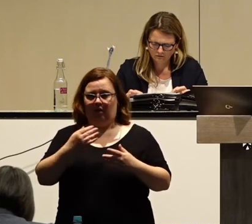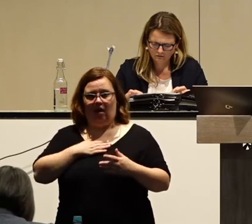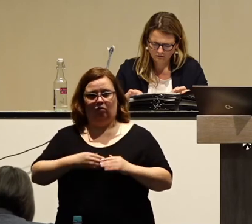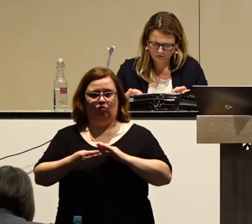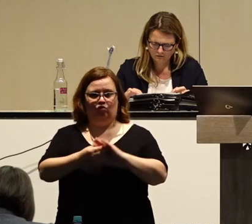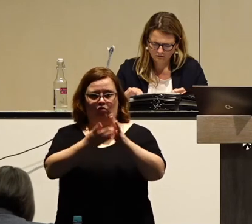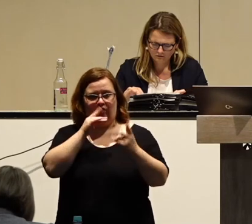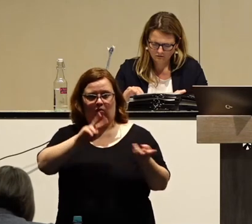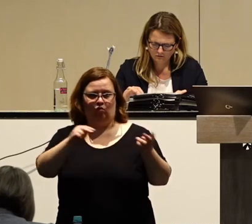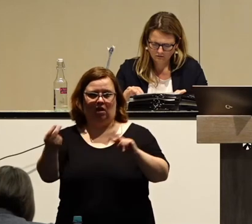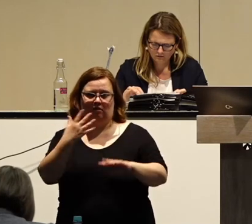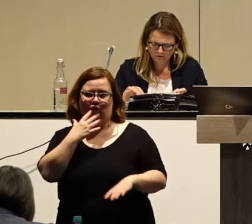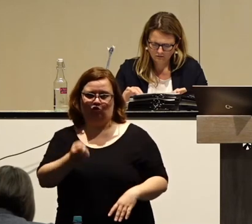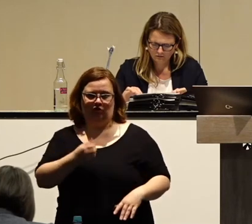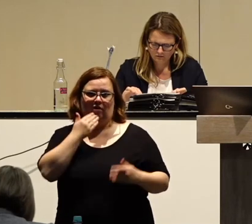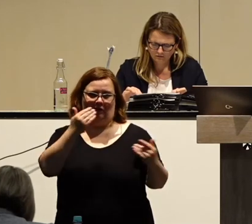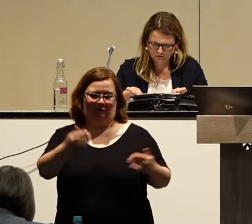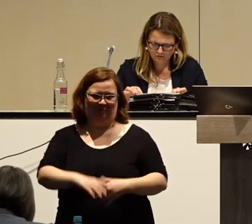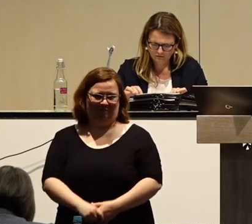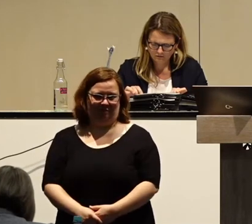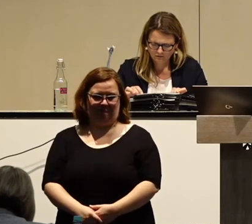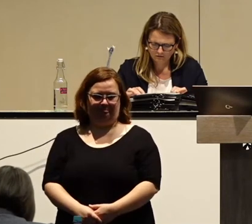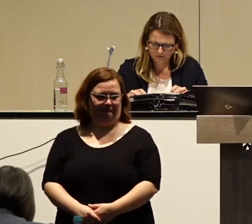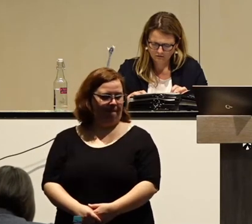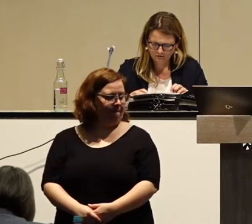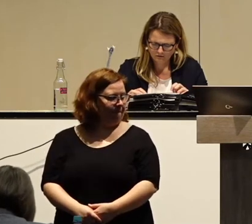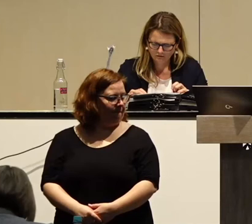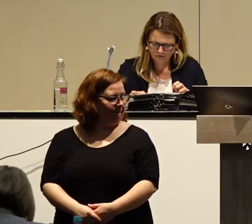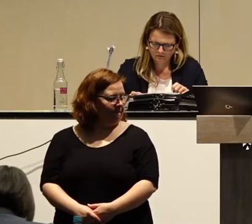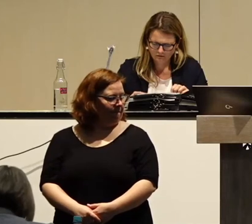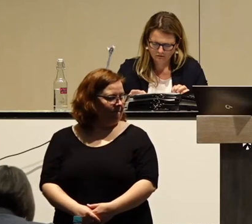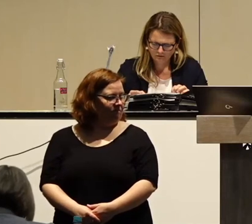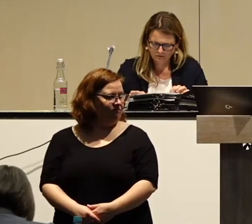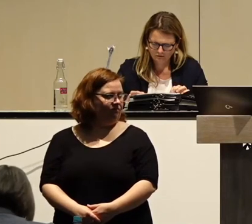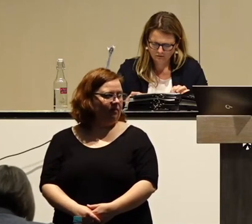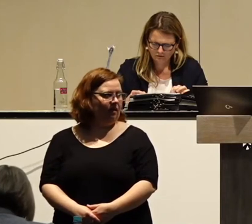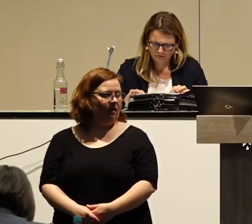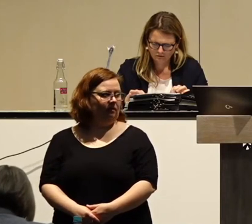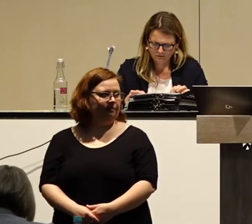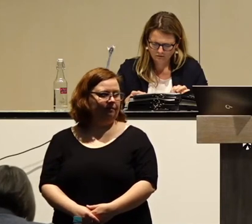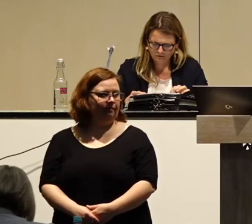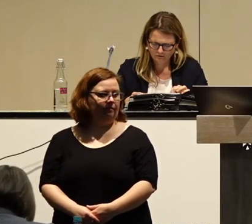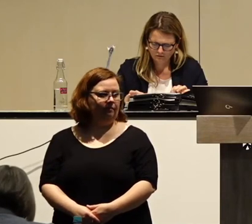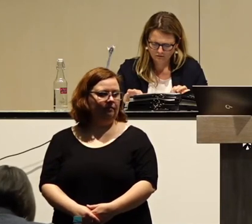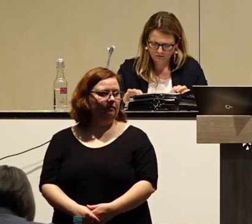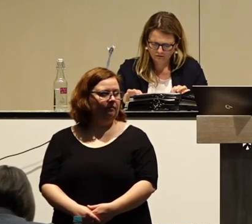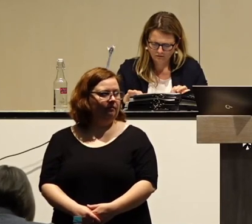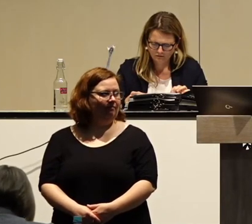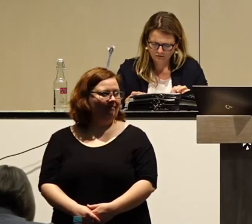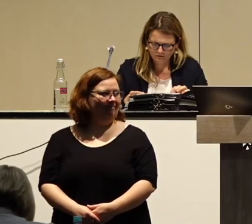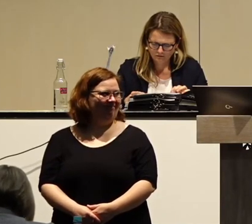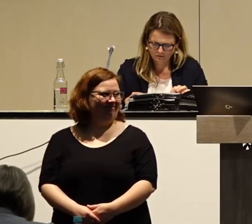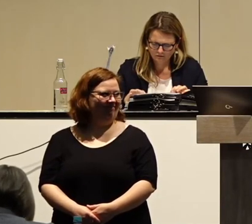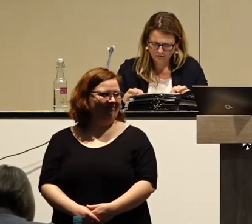Verfügung zur Umsetzung des Programms. So, jetzt kommen wir tatsächlich zum Schlusswort,